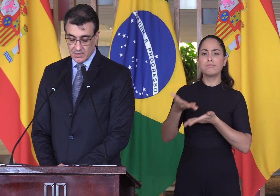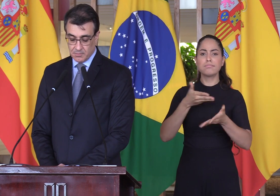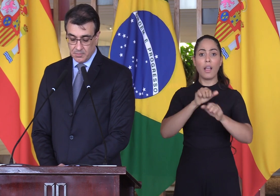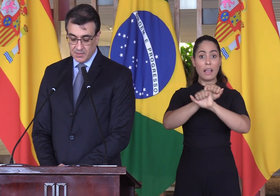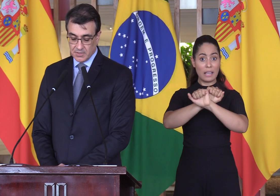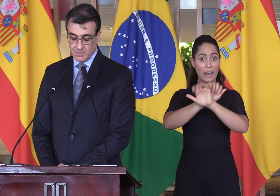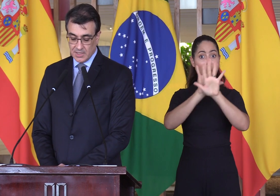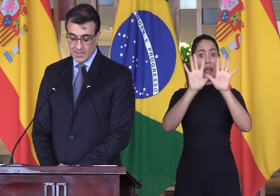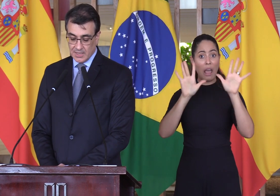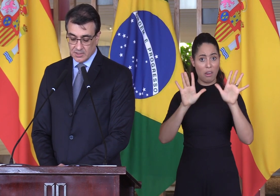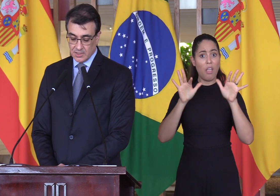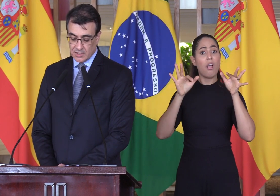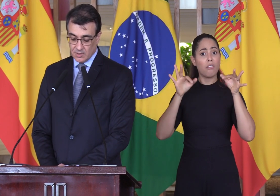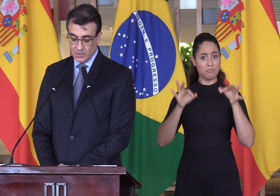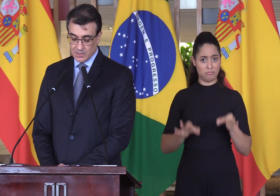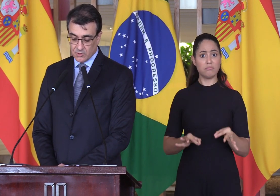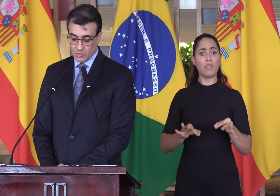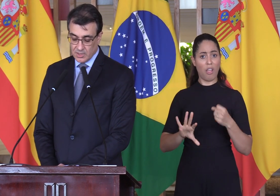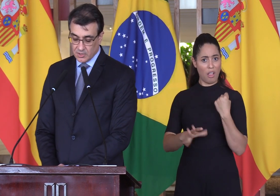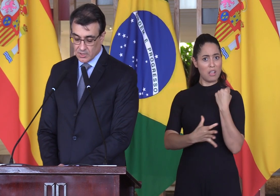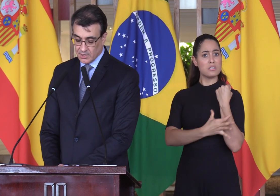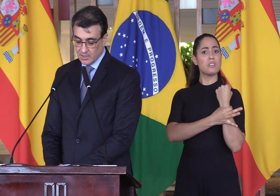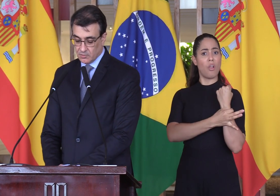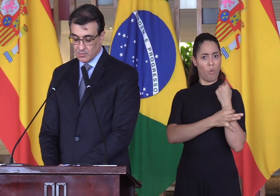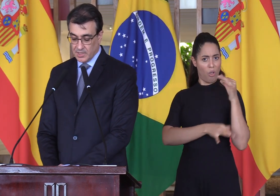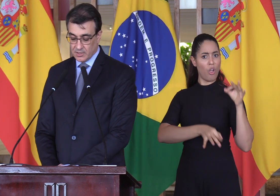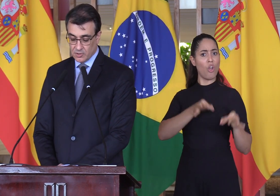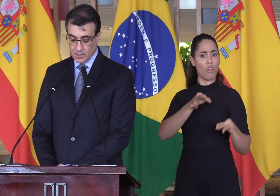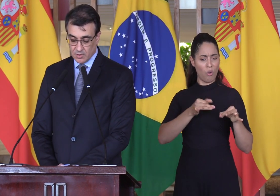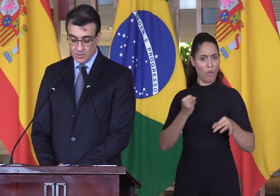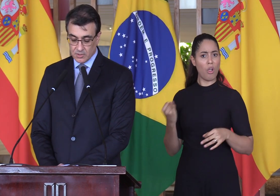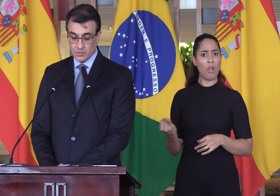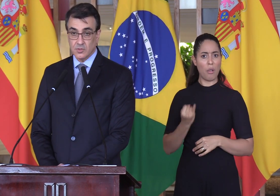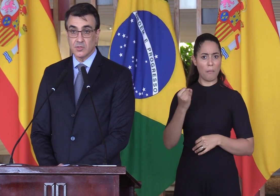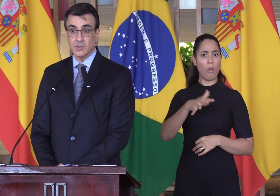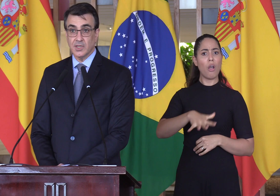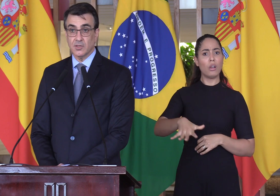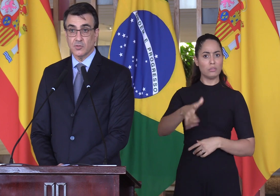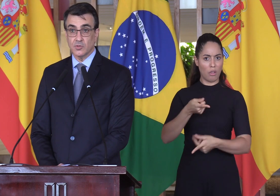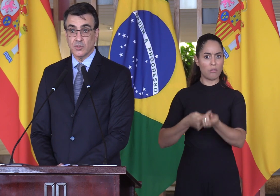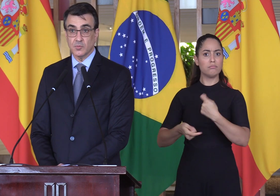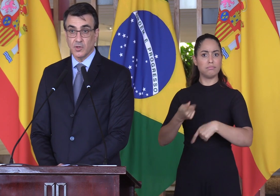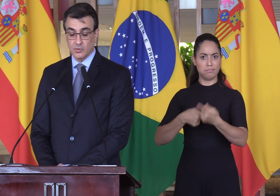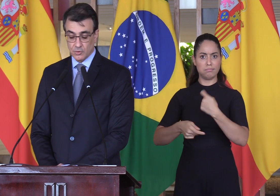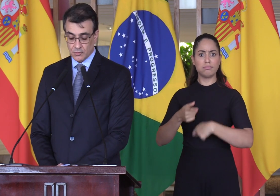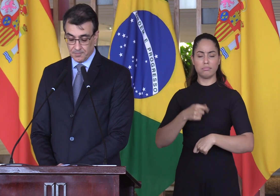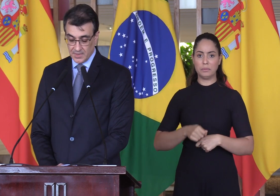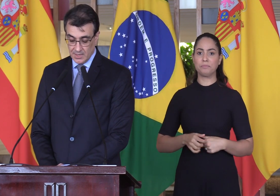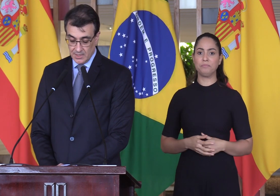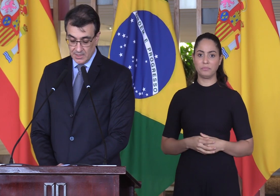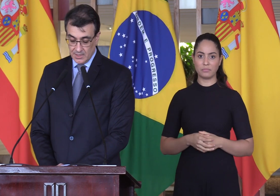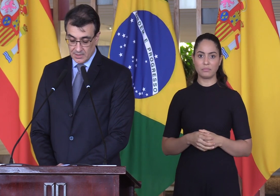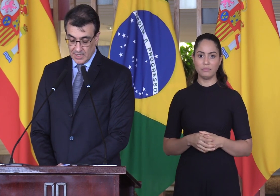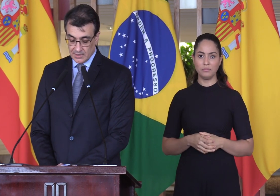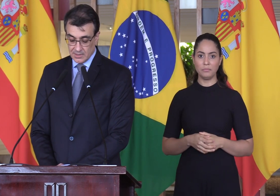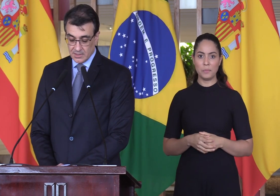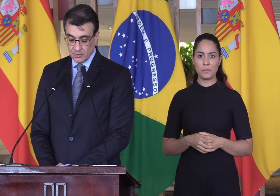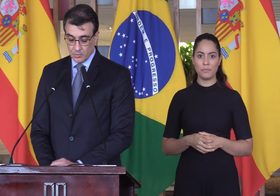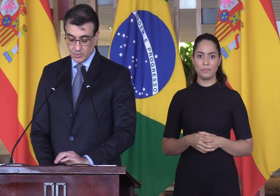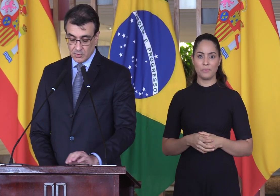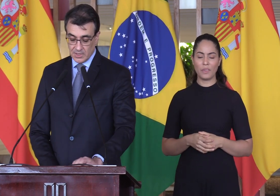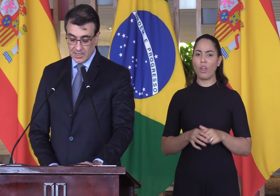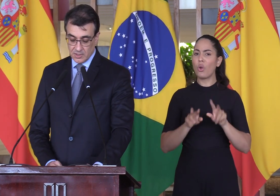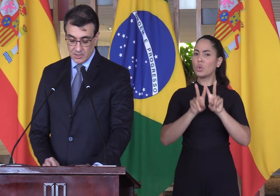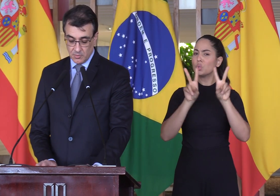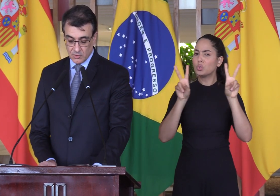transparência, previsibilidade e segurança jurídica ao ambiente de negócios entre os dois blocos. Trata